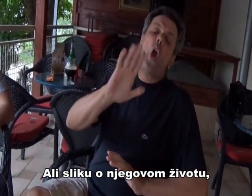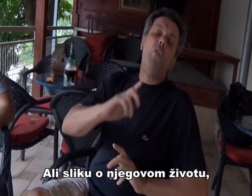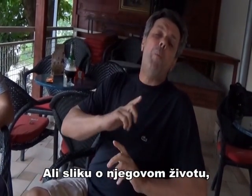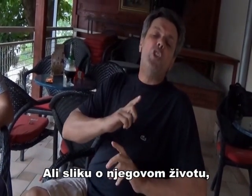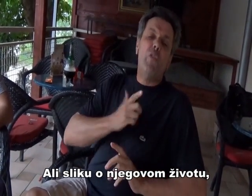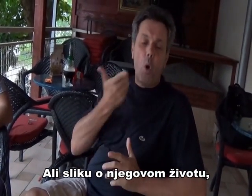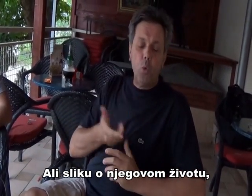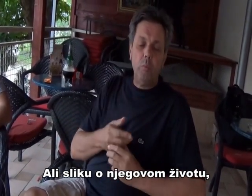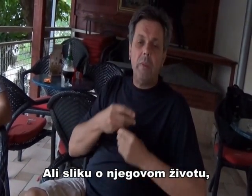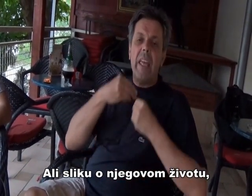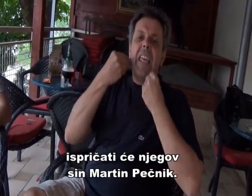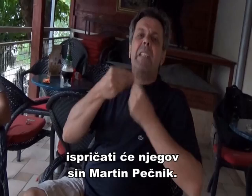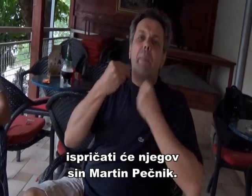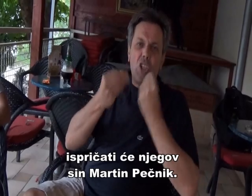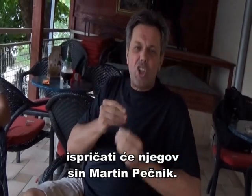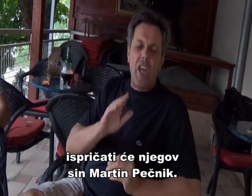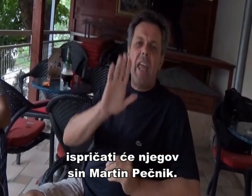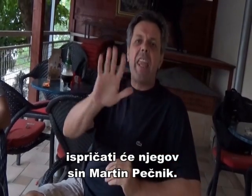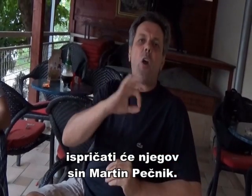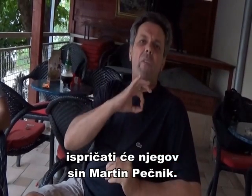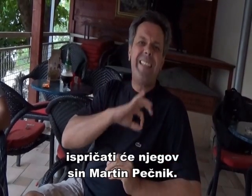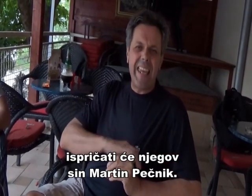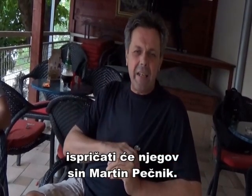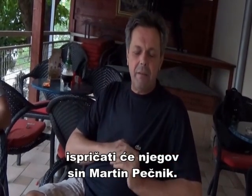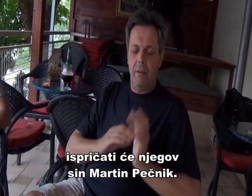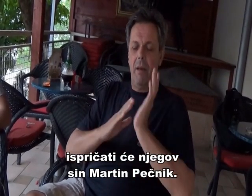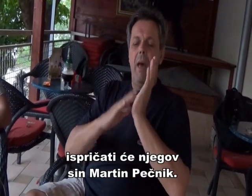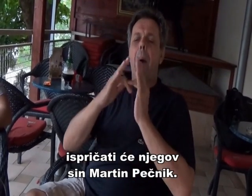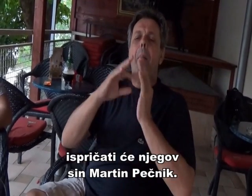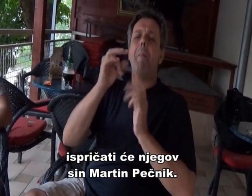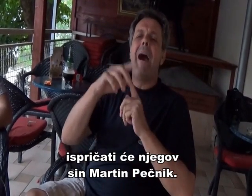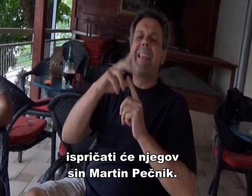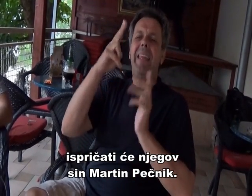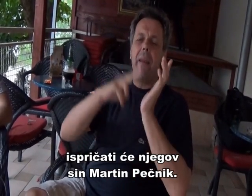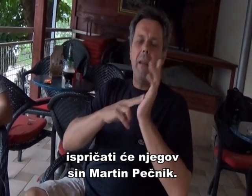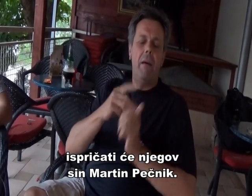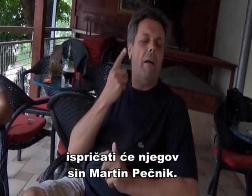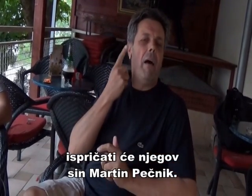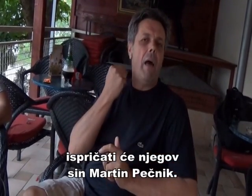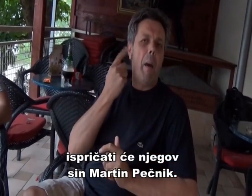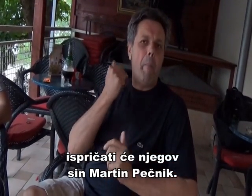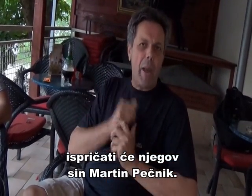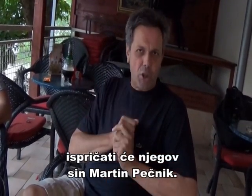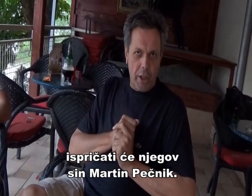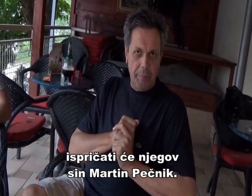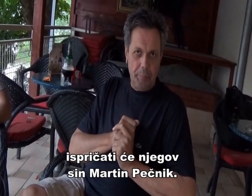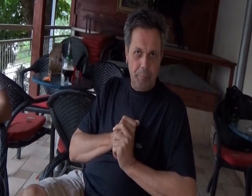njegovom životu ispričat će njegov sin, Martin Pečnik.